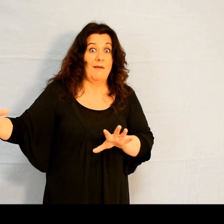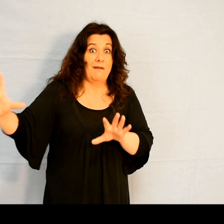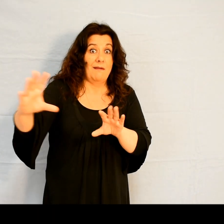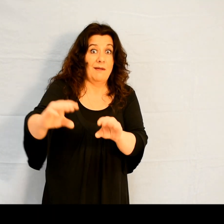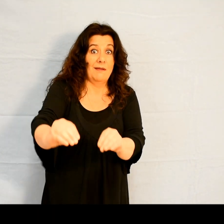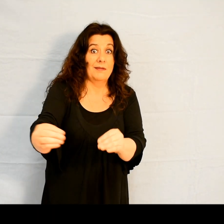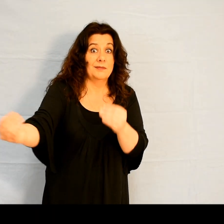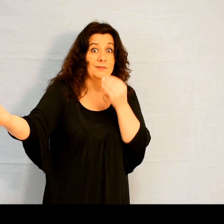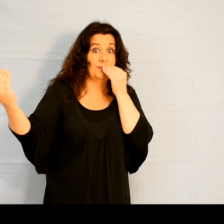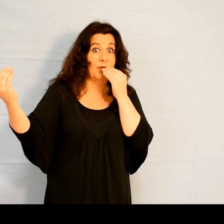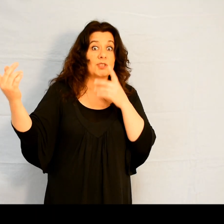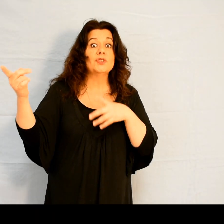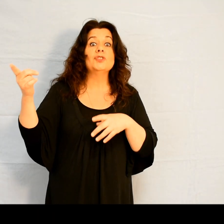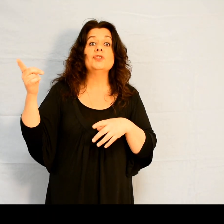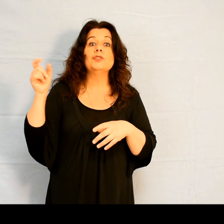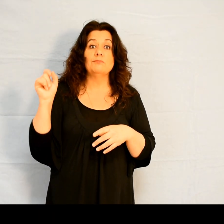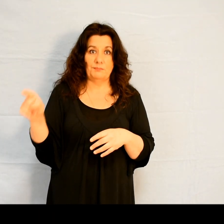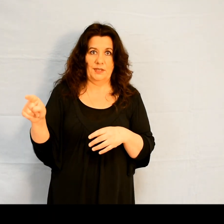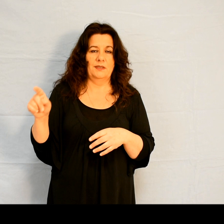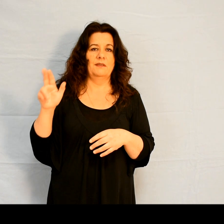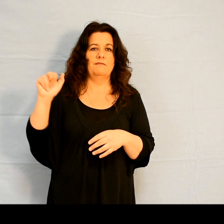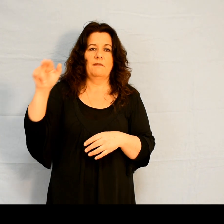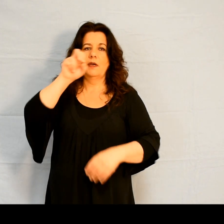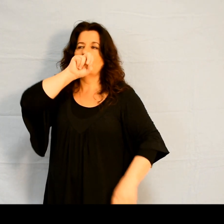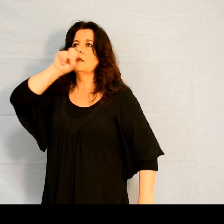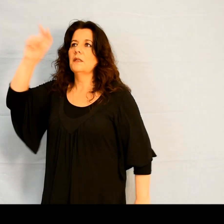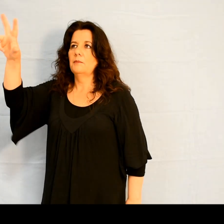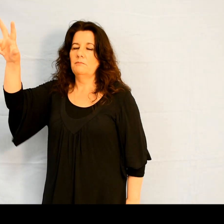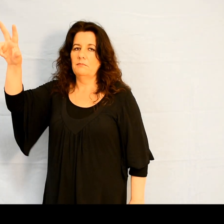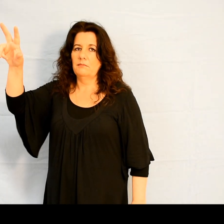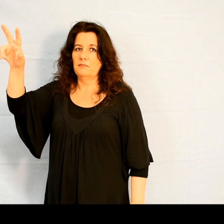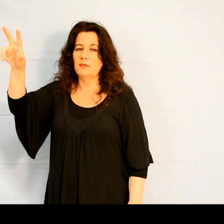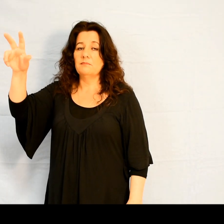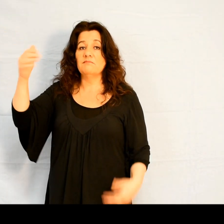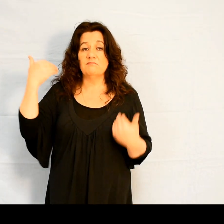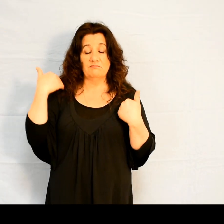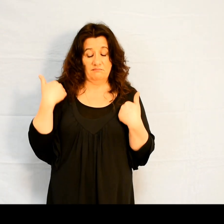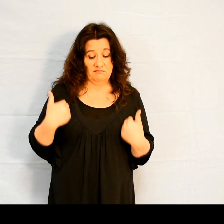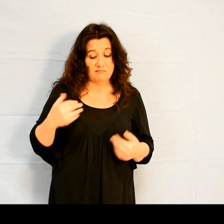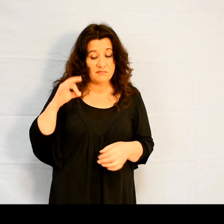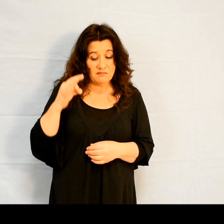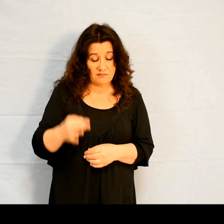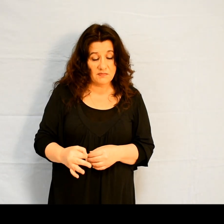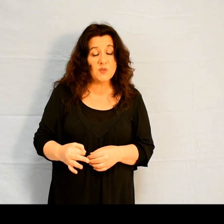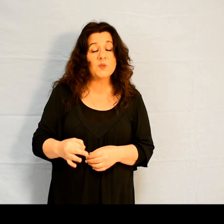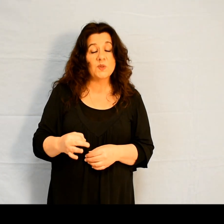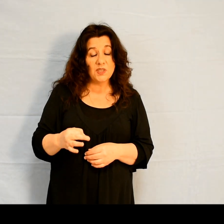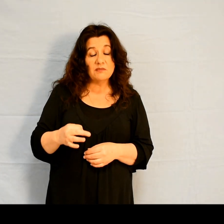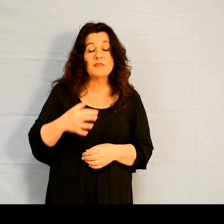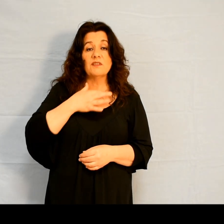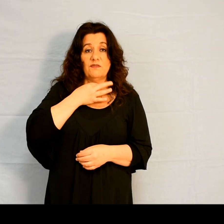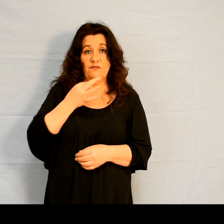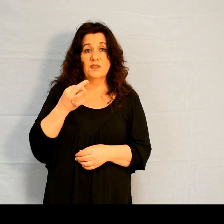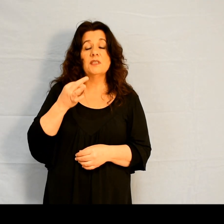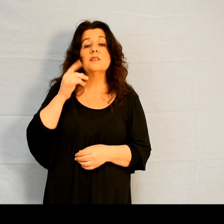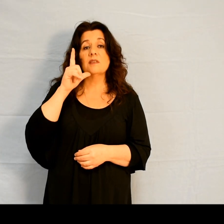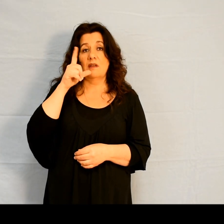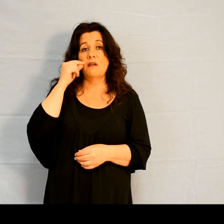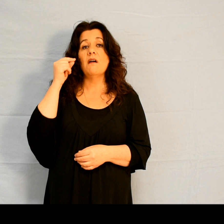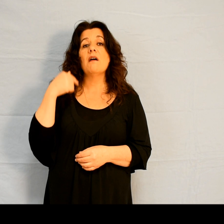va me livrer. Le Fils de l'homme s'en va, comme il est écrit à son sujet. Mais